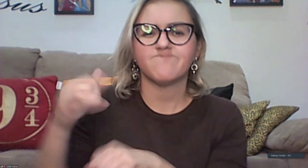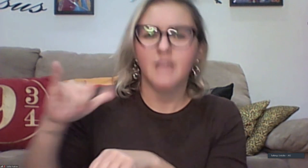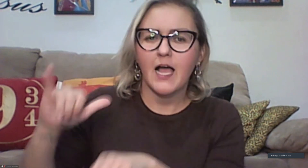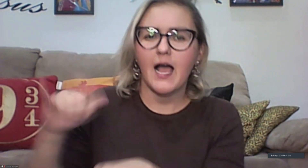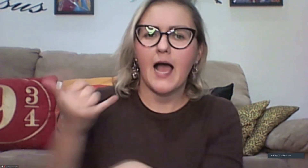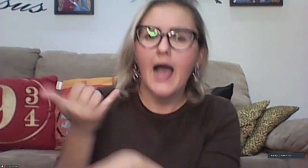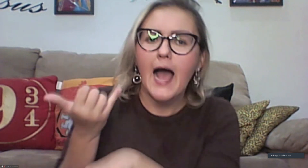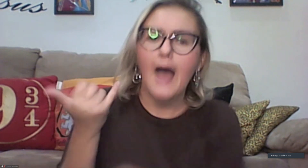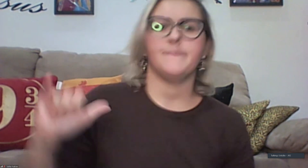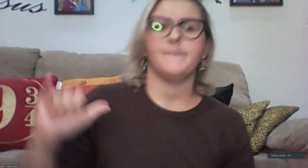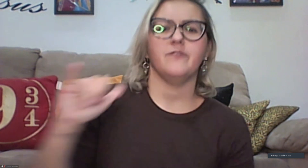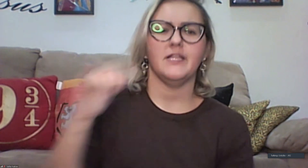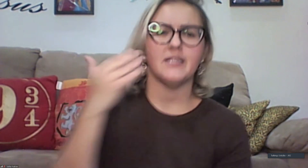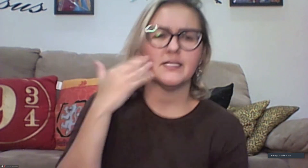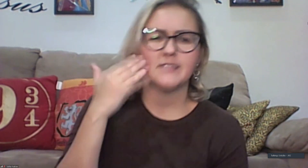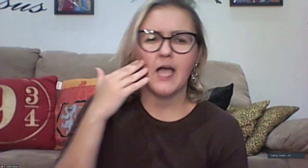surdo só